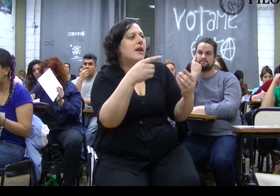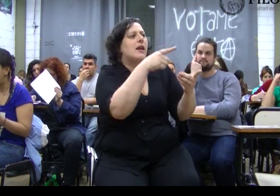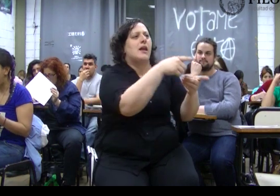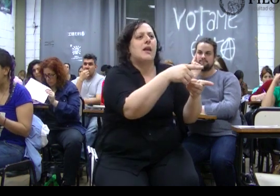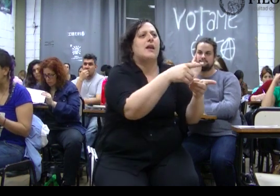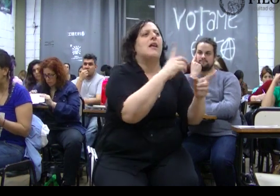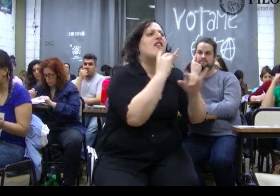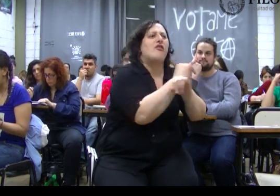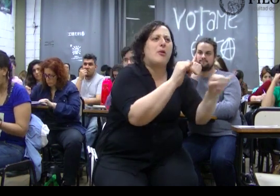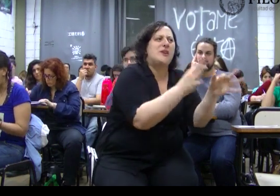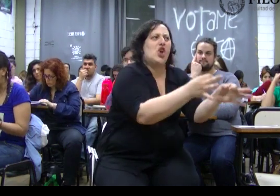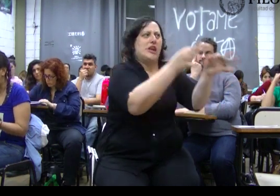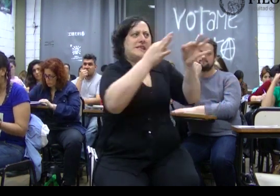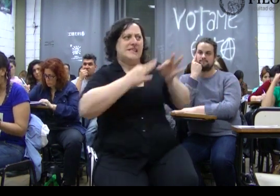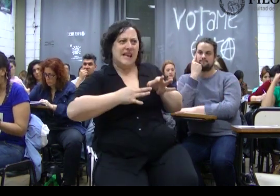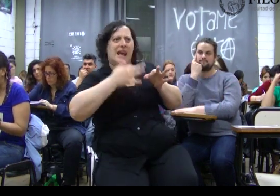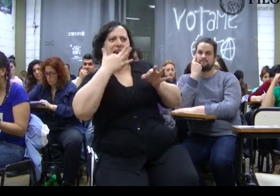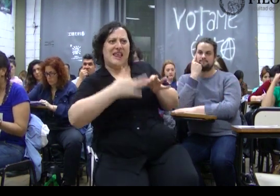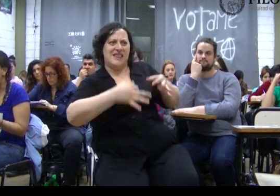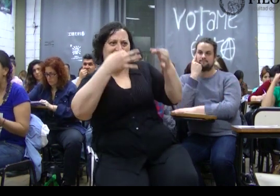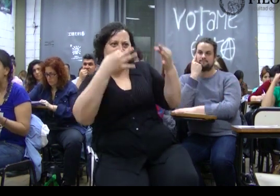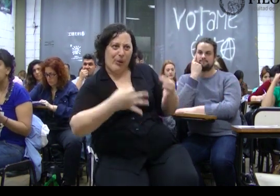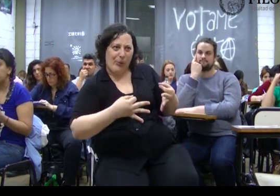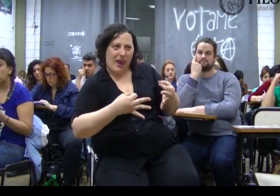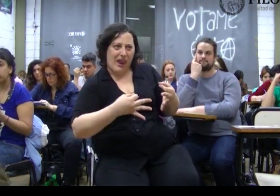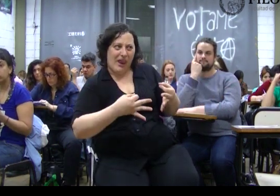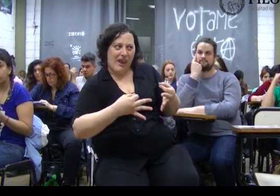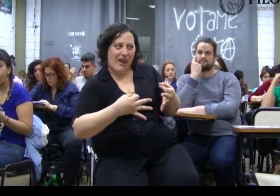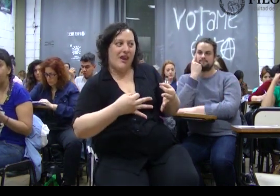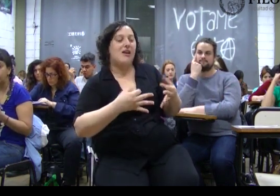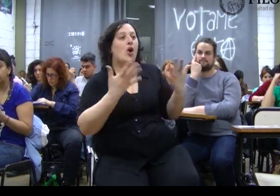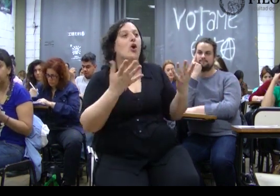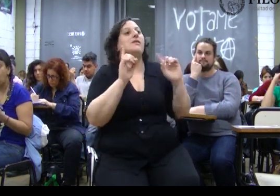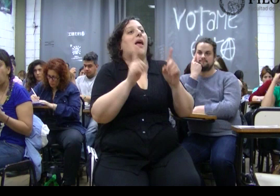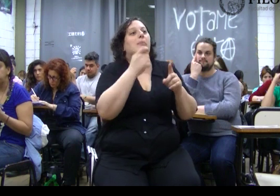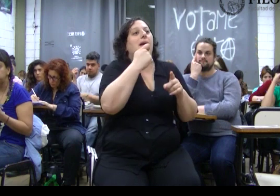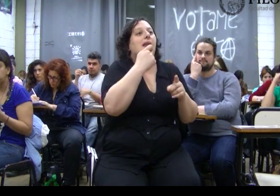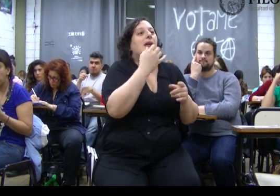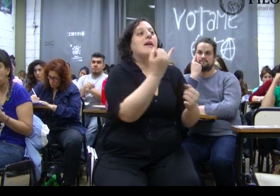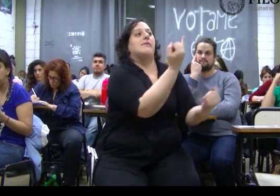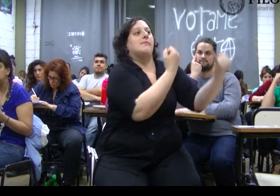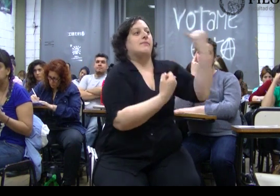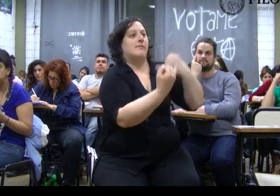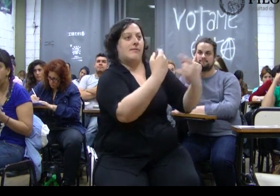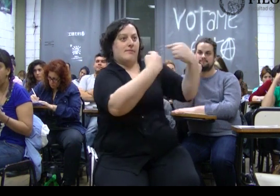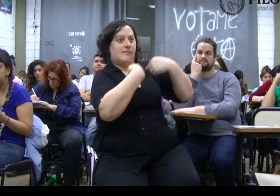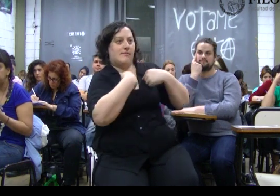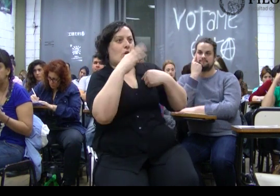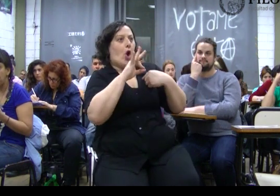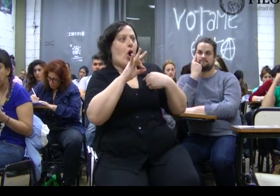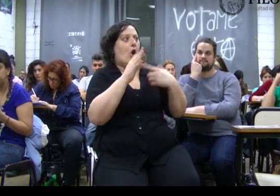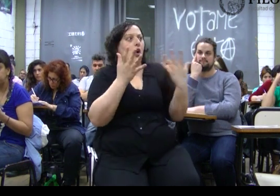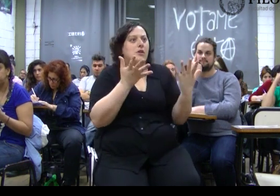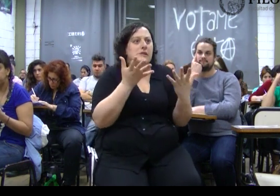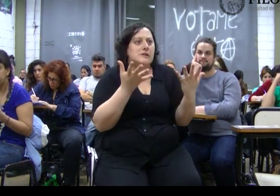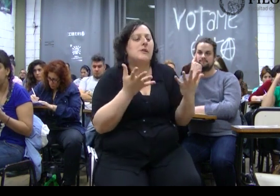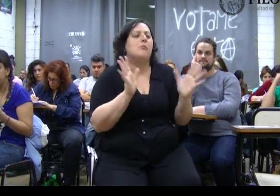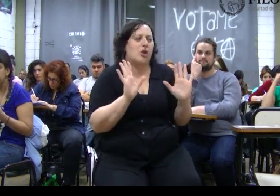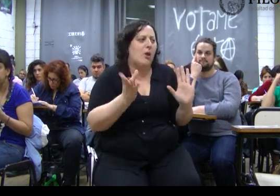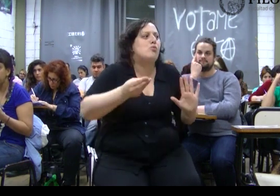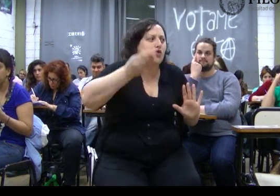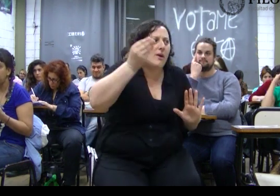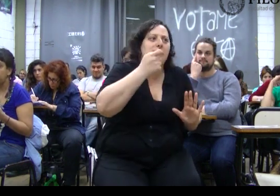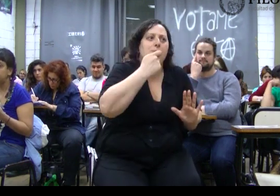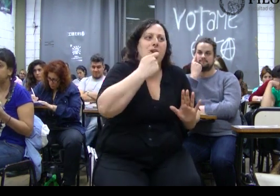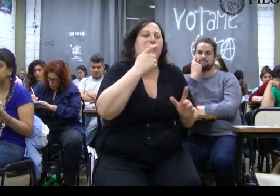información, cómo, si se les habla a ellas, porque una cosa que nos pasa a todas